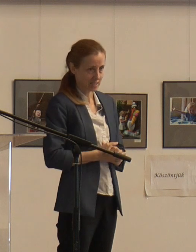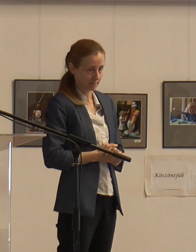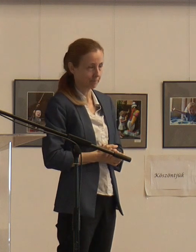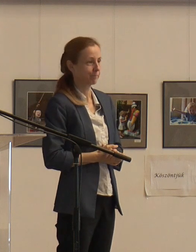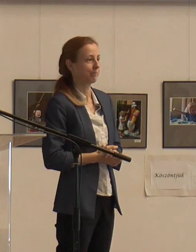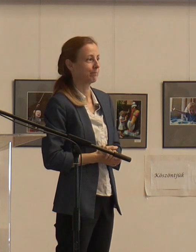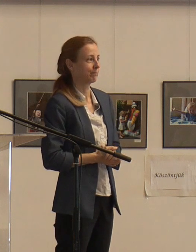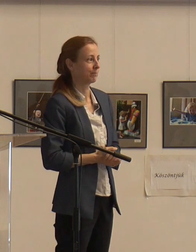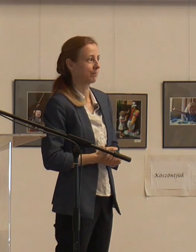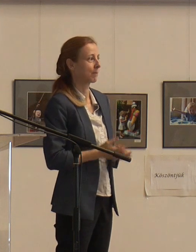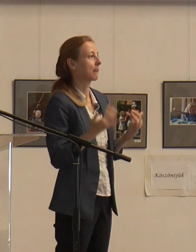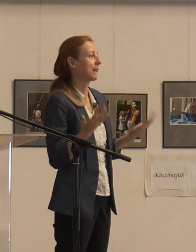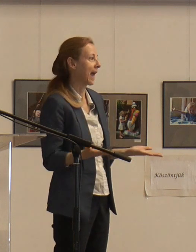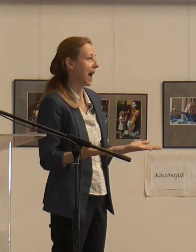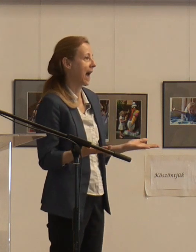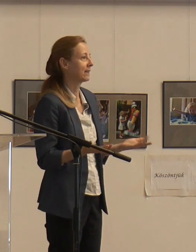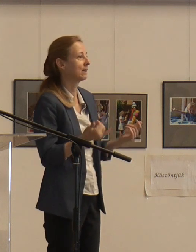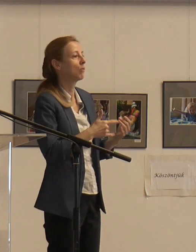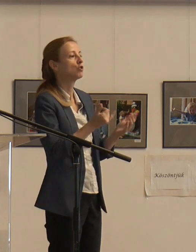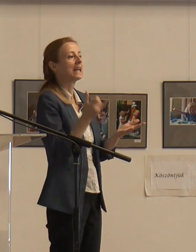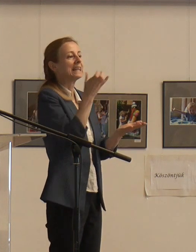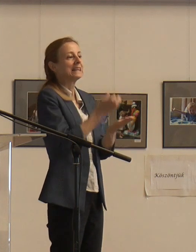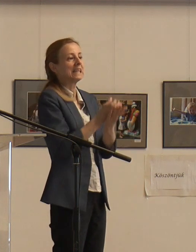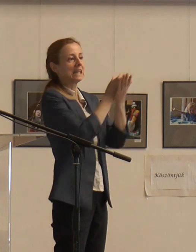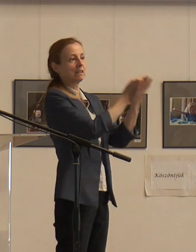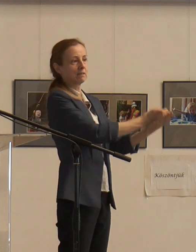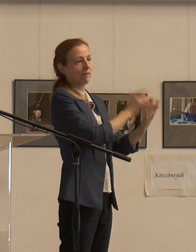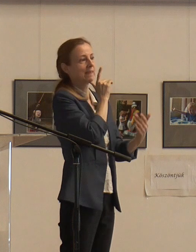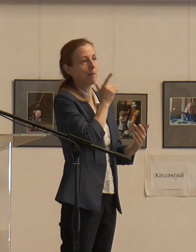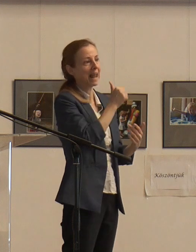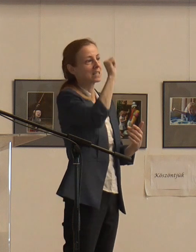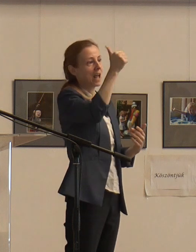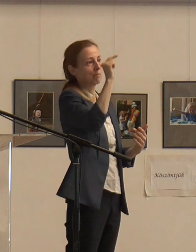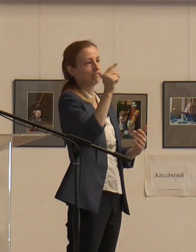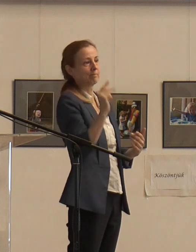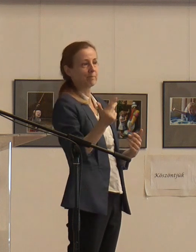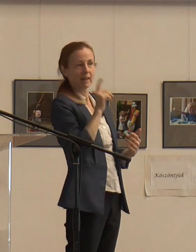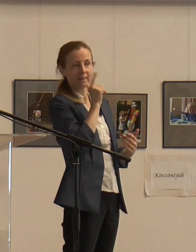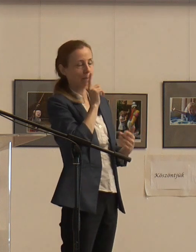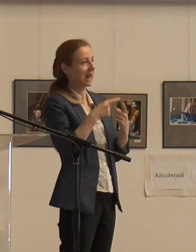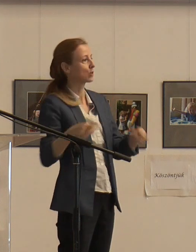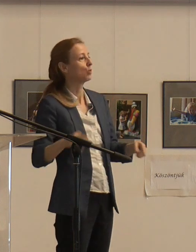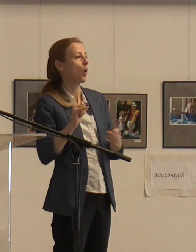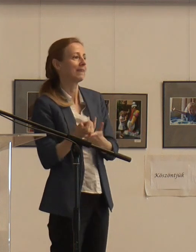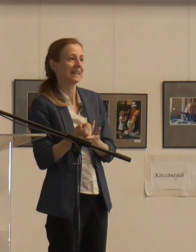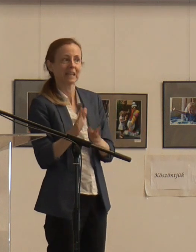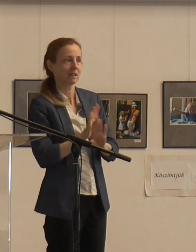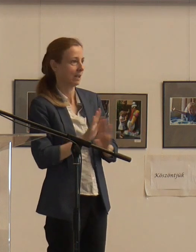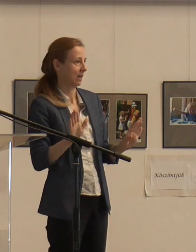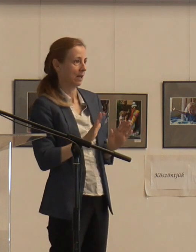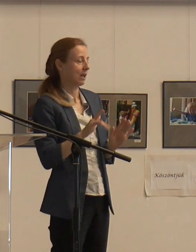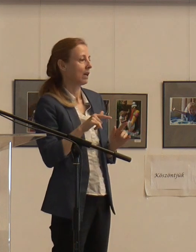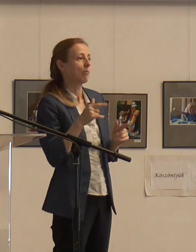Tehát nem díjazunk senkit úgy, hogy első, második, harmadik külön díjazás, most